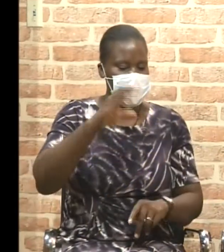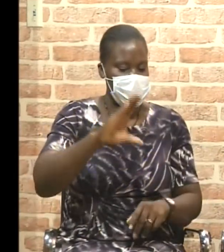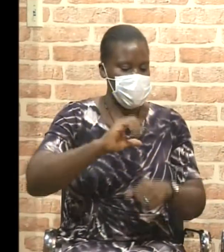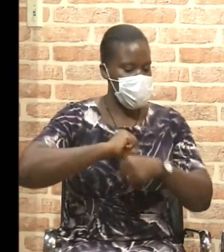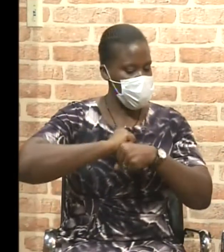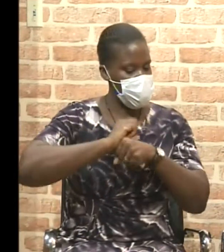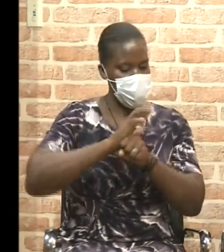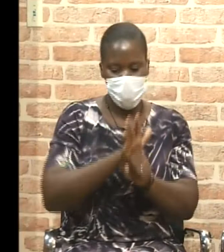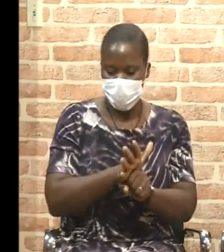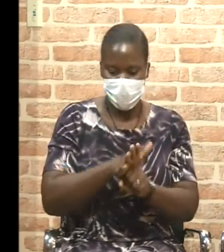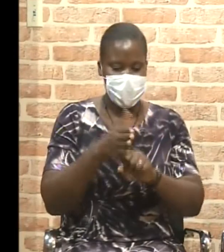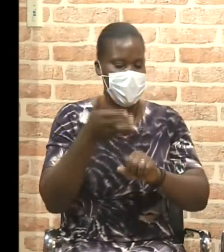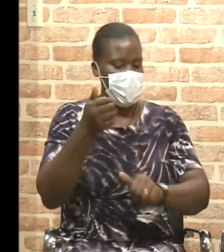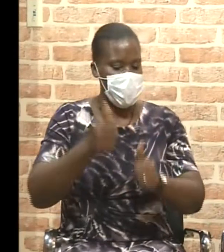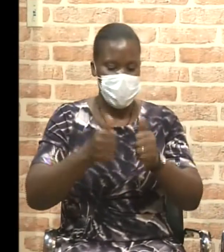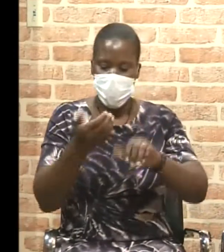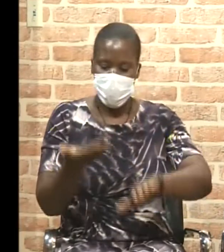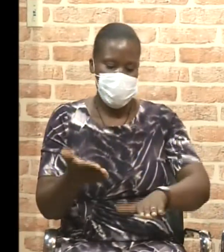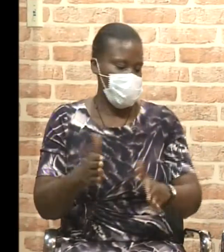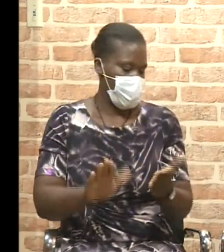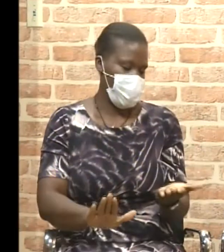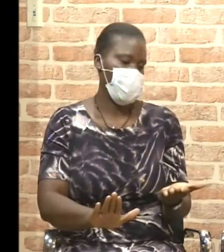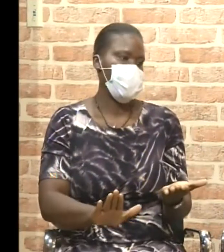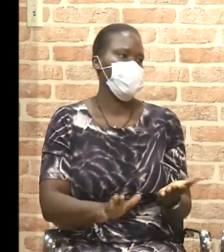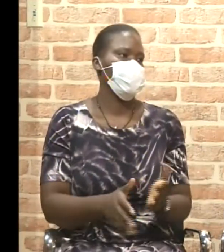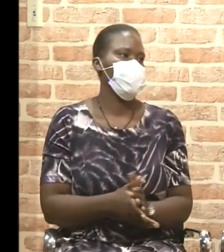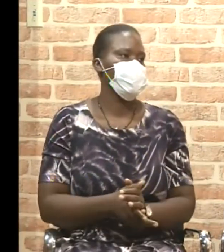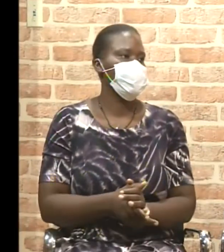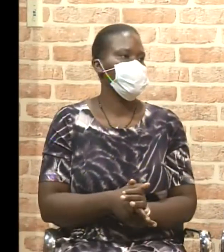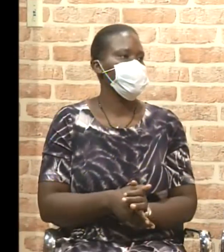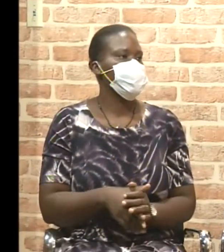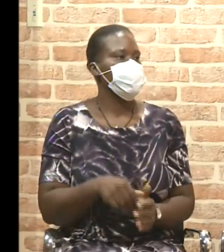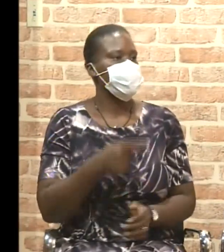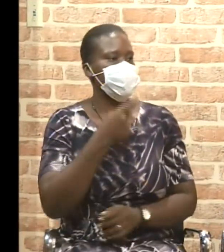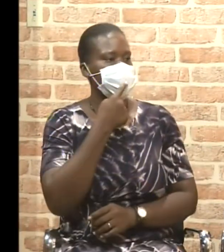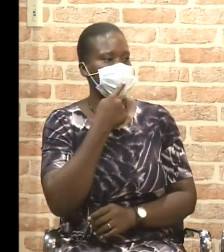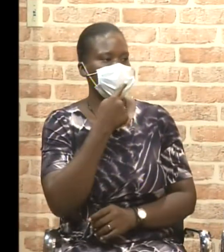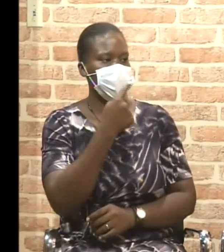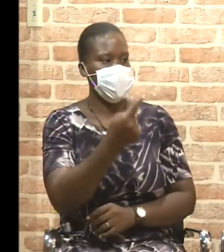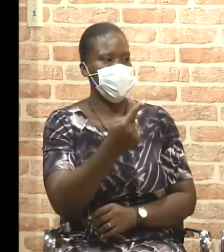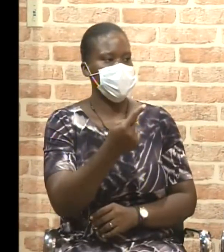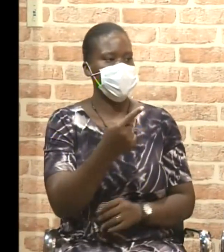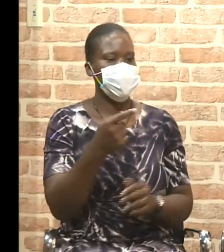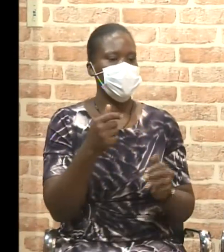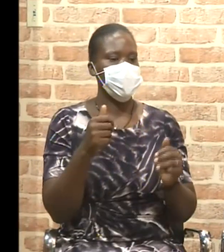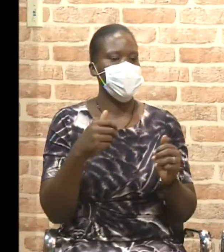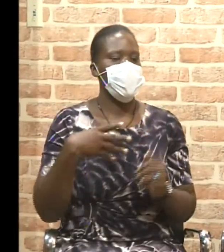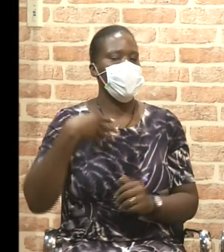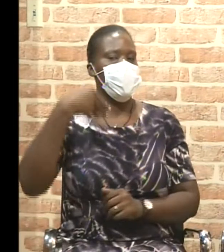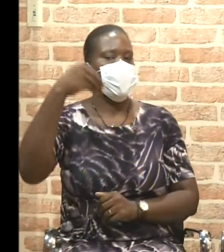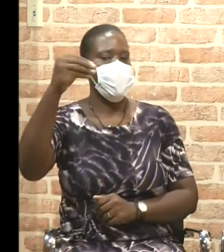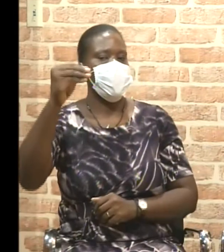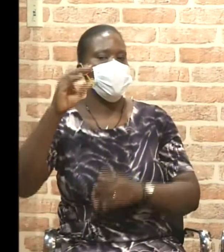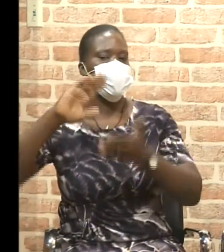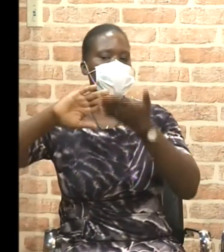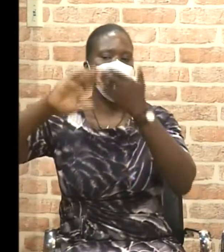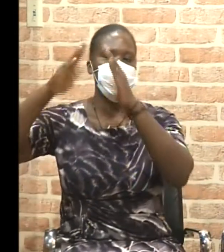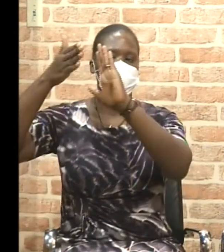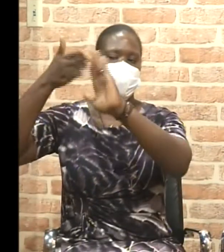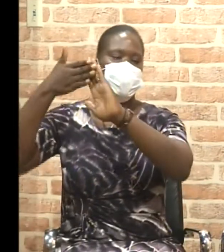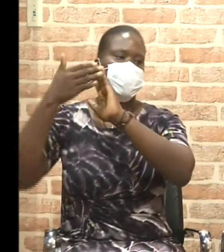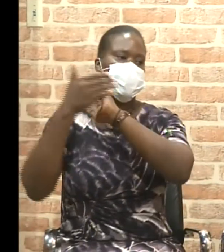qui sont handicapés qui mourent dans la COVID-19. Vous avez dit dans l'émission, et vous entendez aller dans la ville provinciale, qu'il est là pour